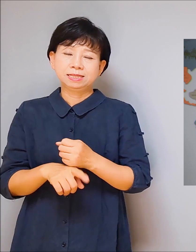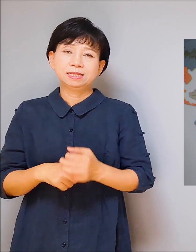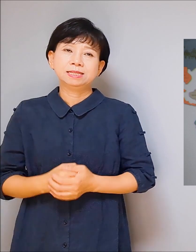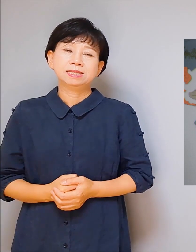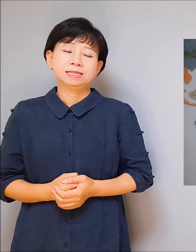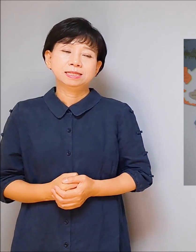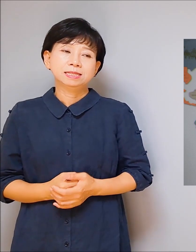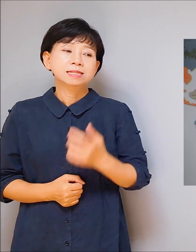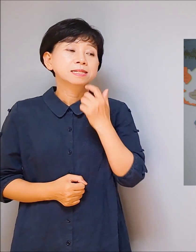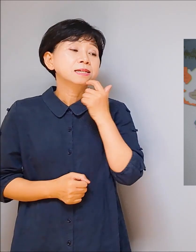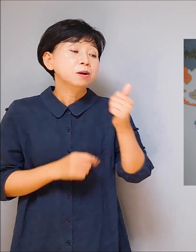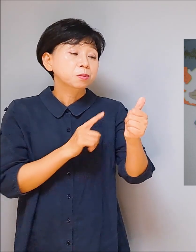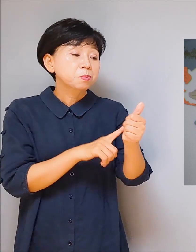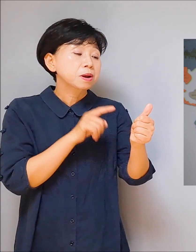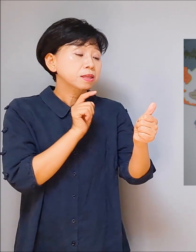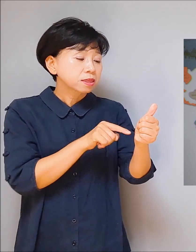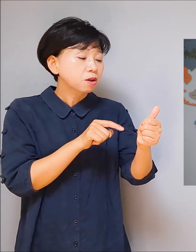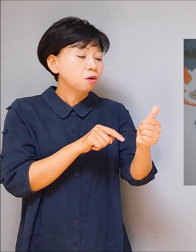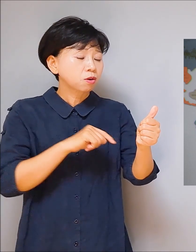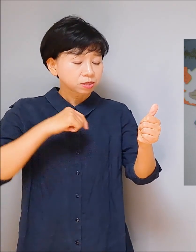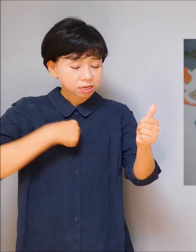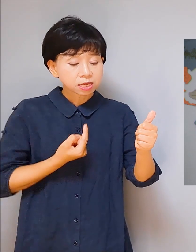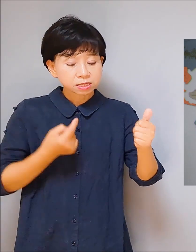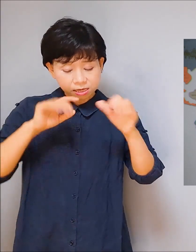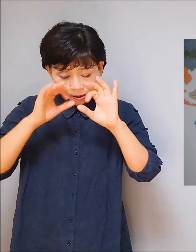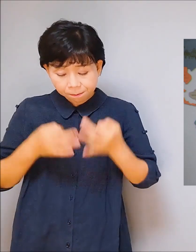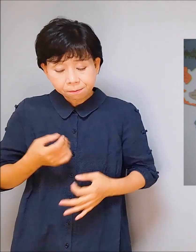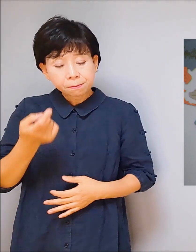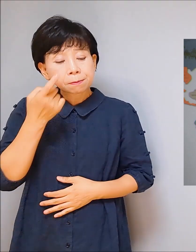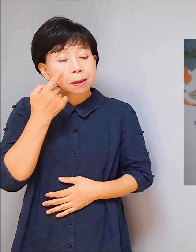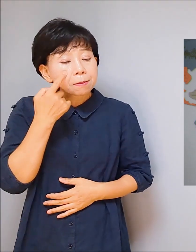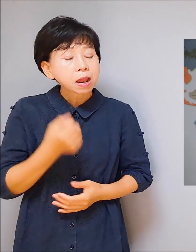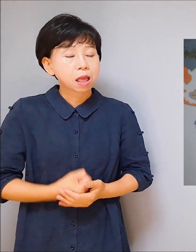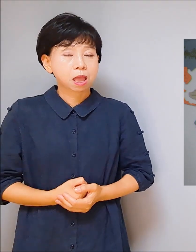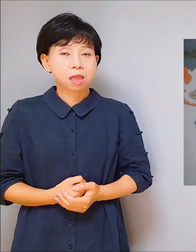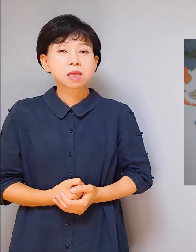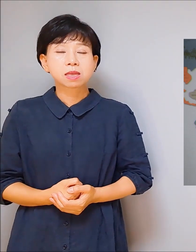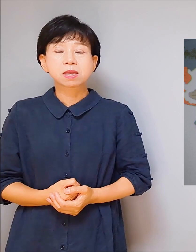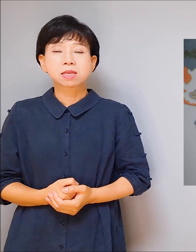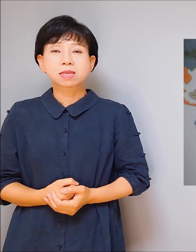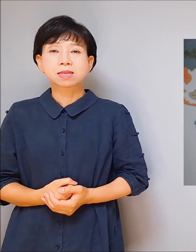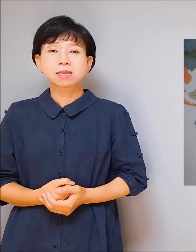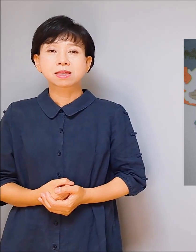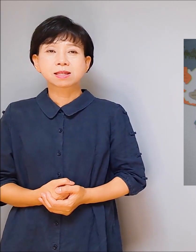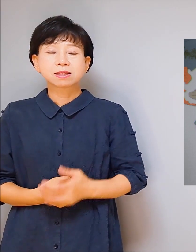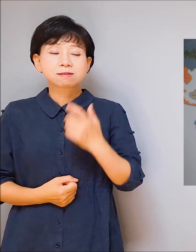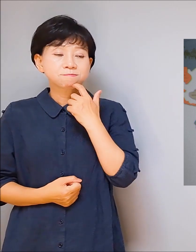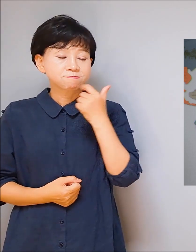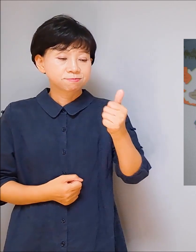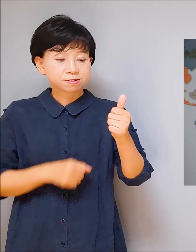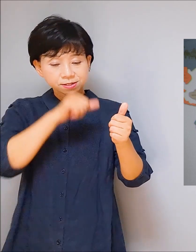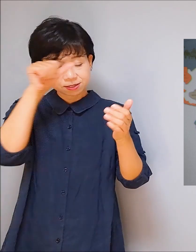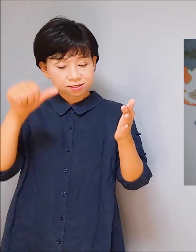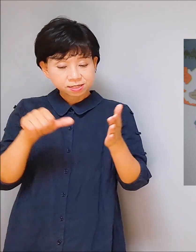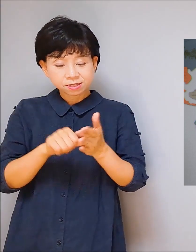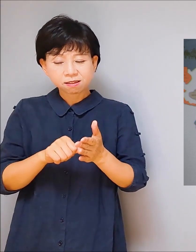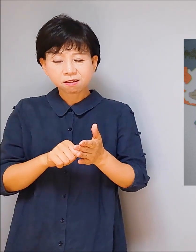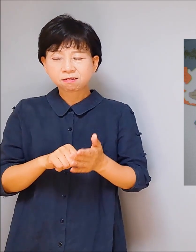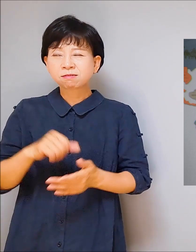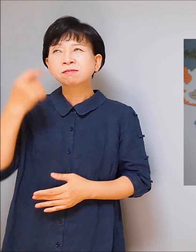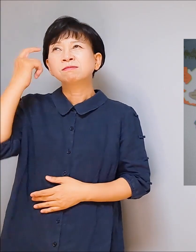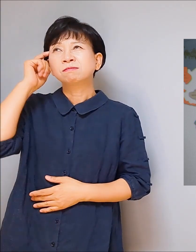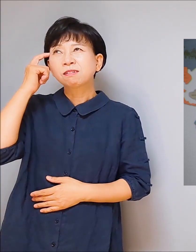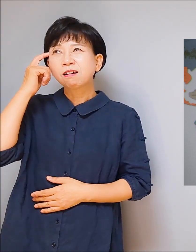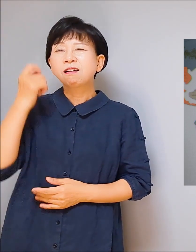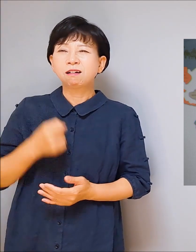야곱아, 너 자신의 처지를 거울을 보듯 한번 봐라, 이거죠. 야곱은 자신의 인생을 돌아봤겠죠.